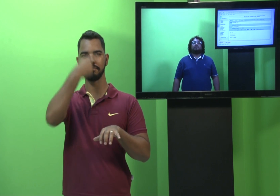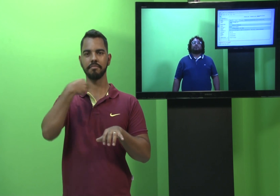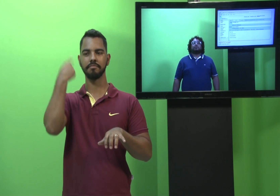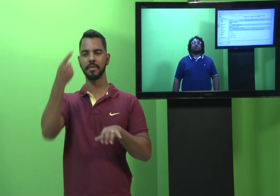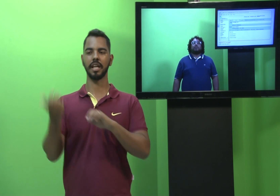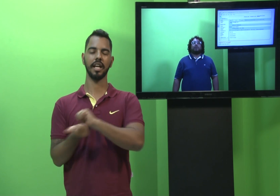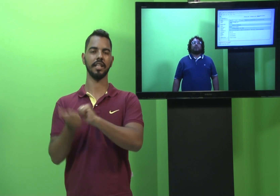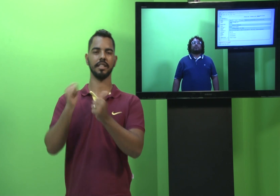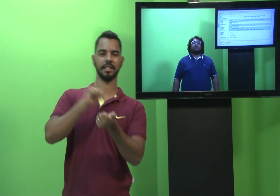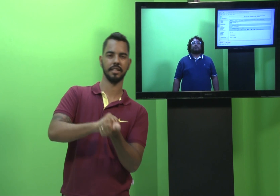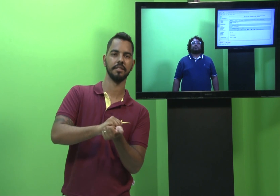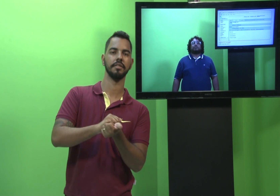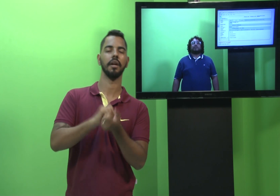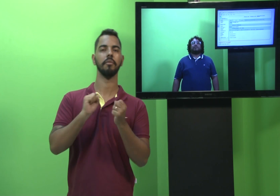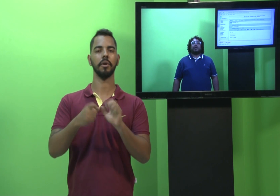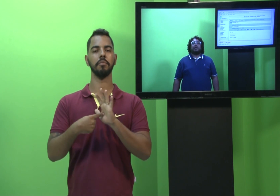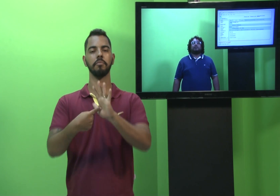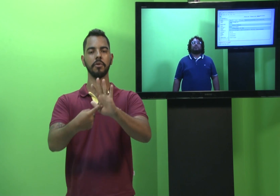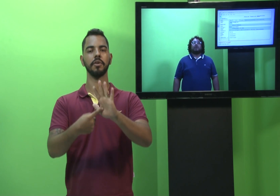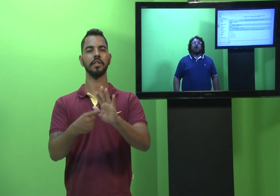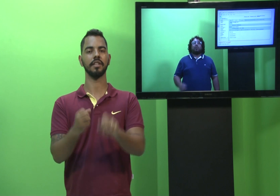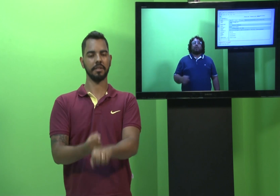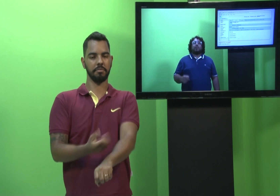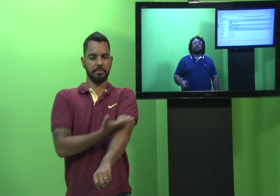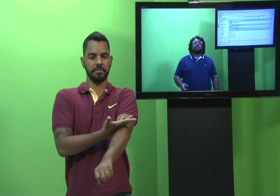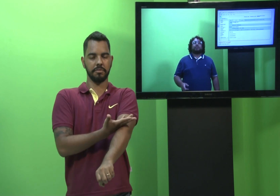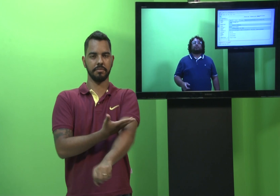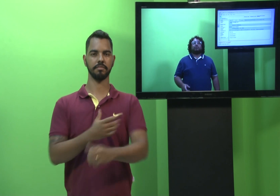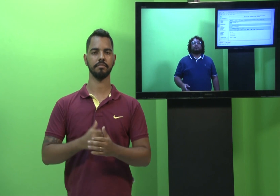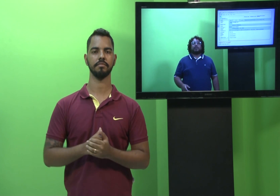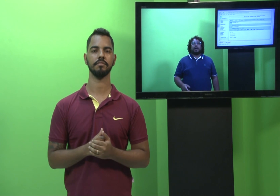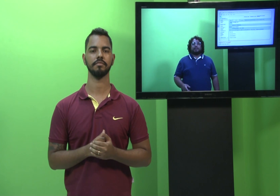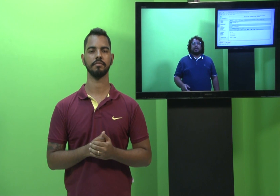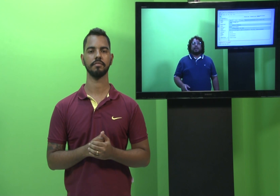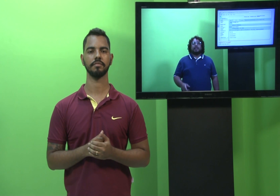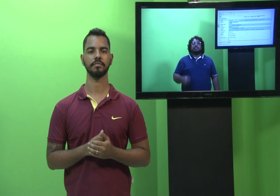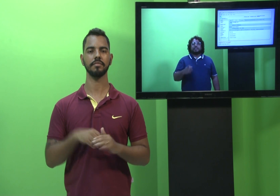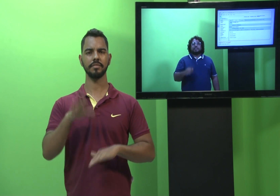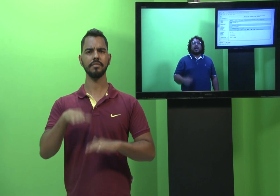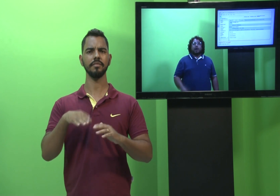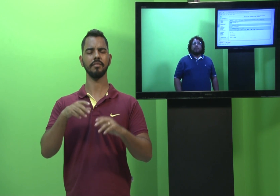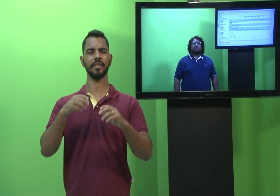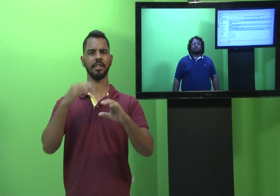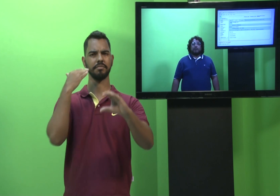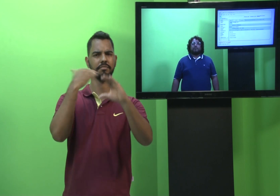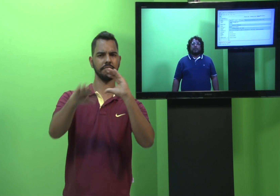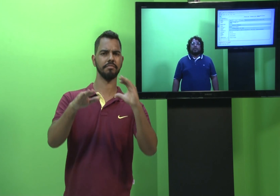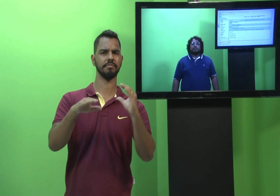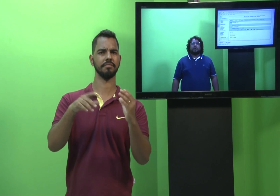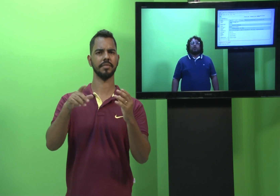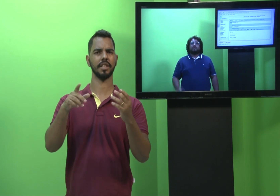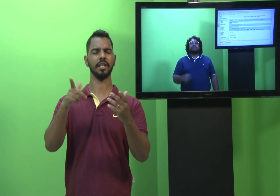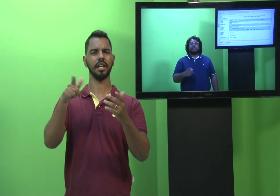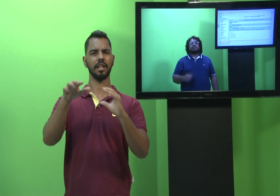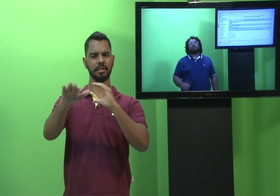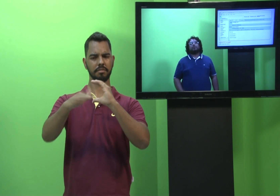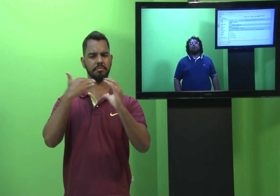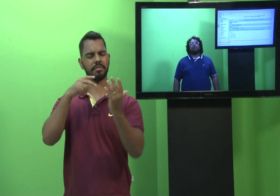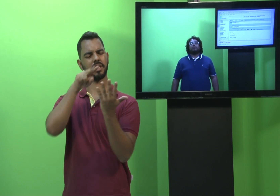difícil descobrir quando uma pessoa está falando alguma coisa em tom de brincadeira, se está realmente bravo ou feliz, ou se está sendo